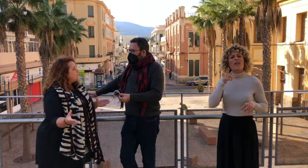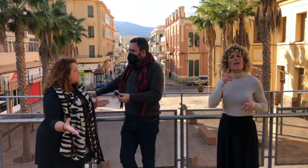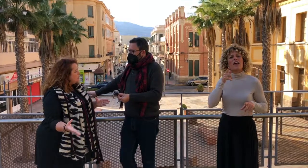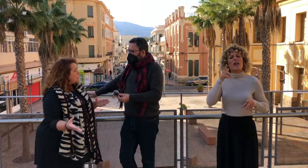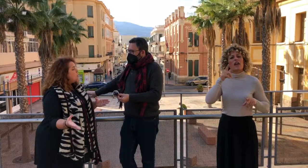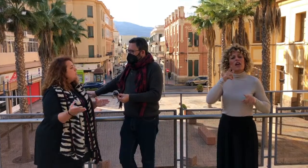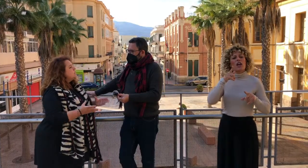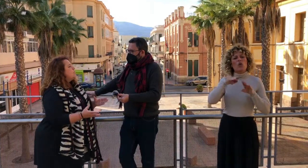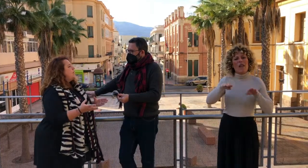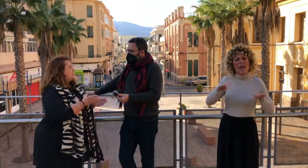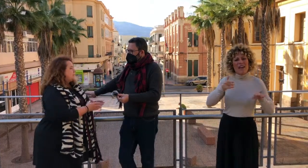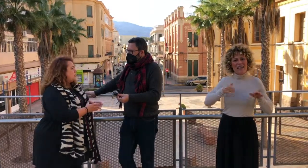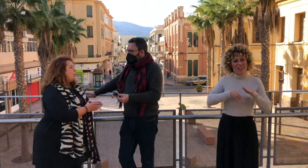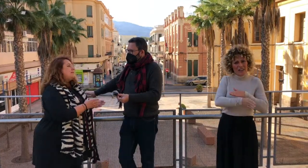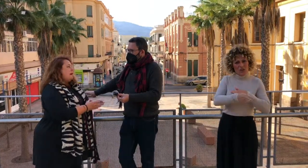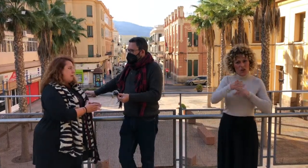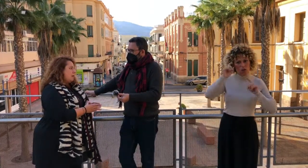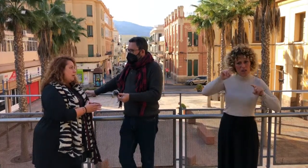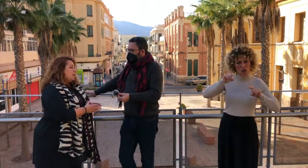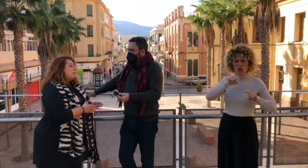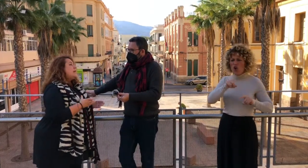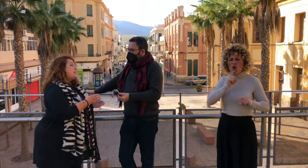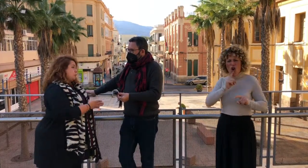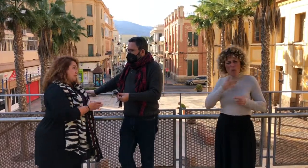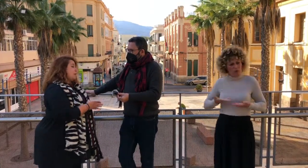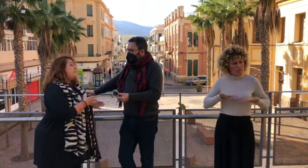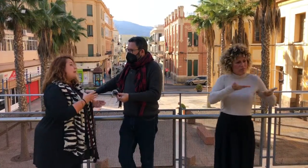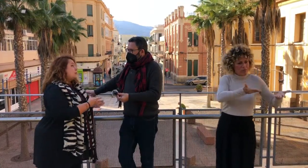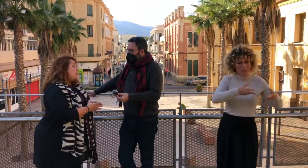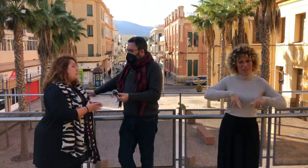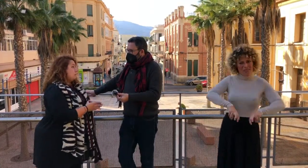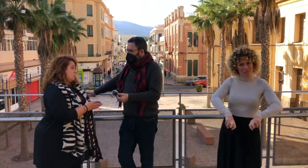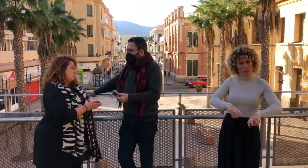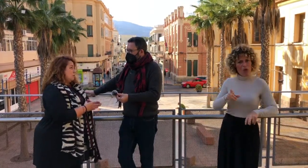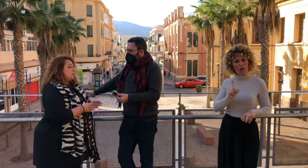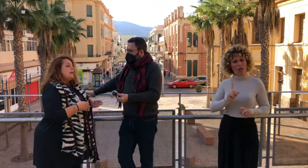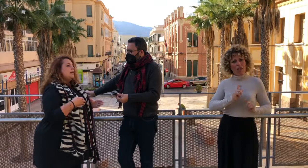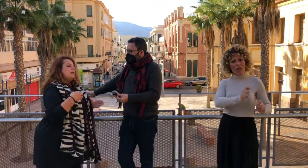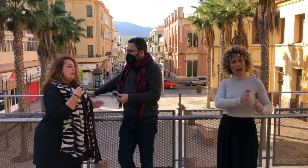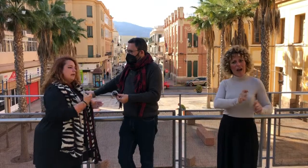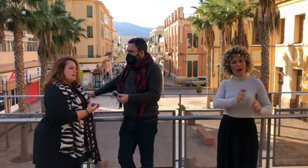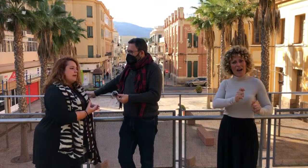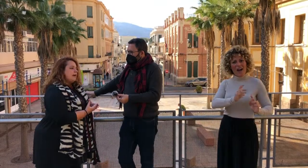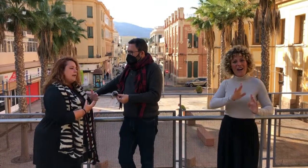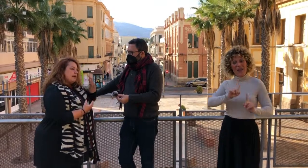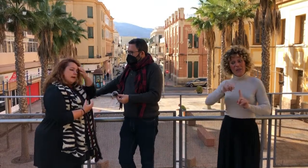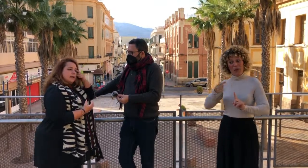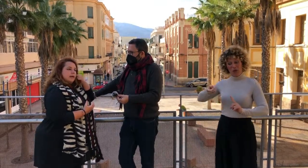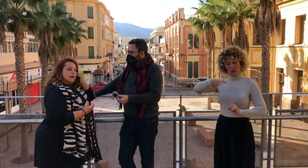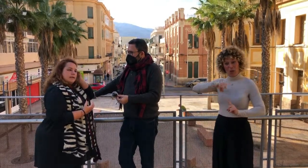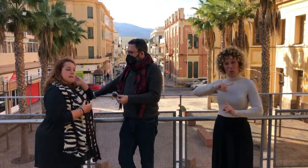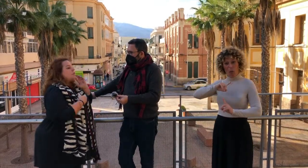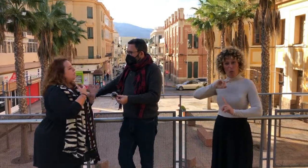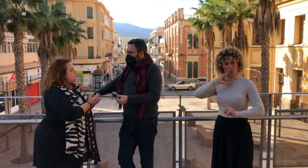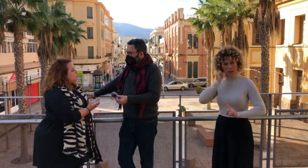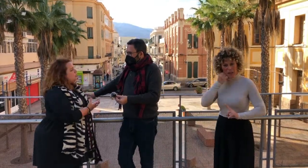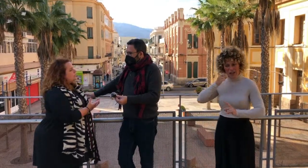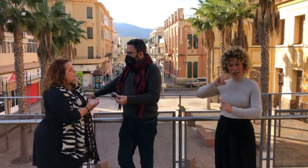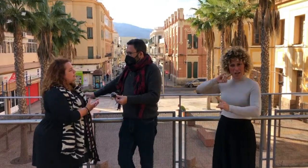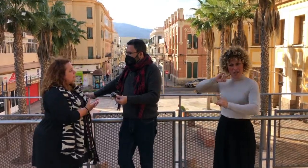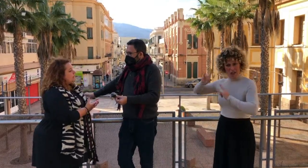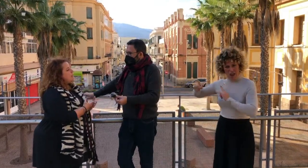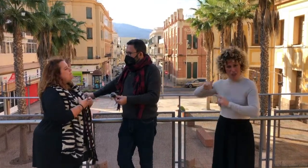da desde el principio, sino que ha sido a través de la protesta, del ruido, de estar llamando la